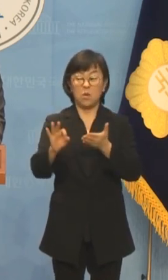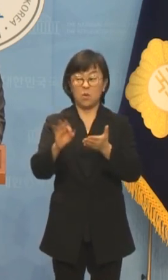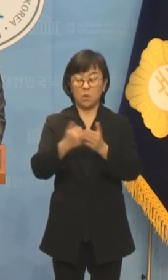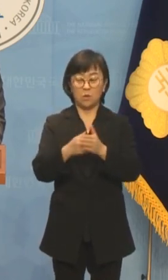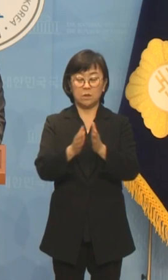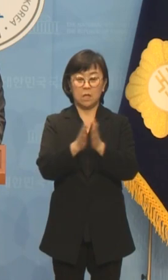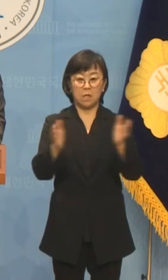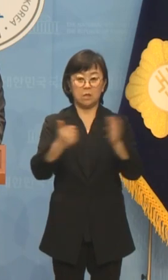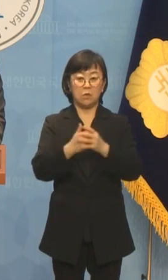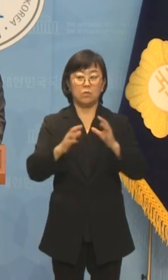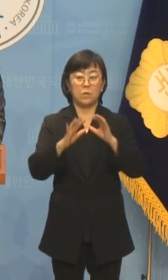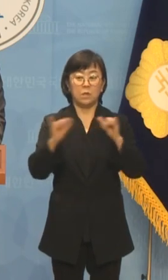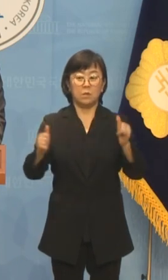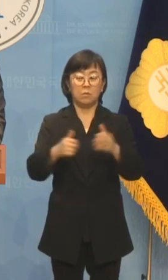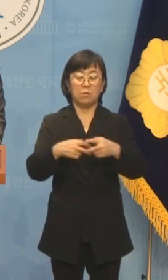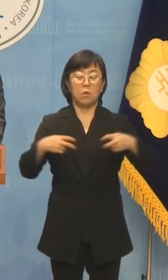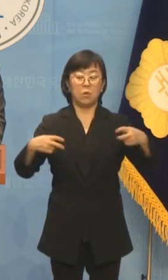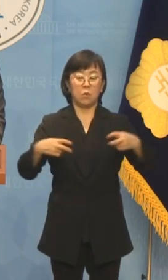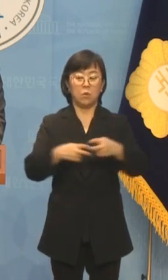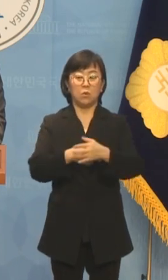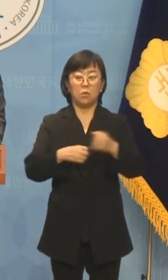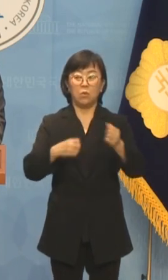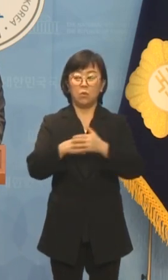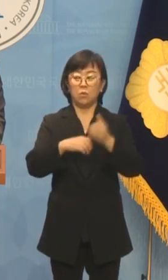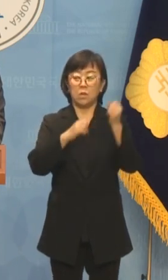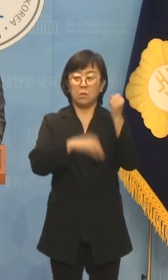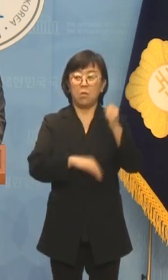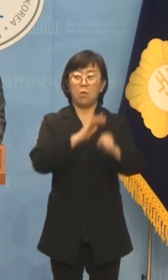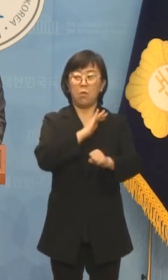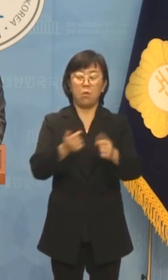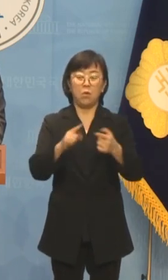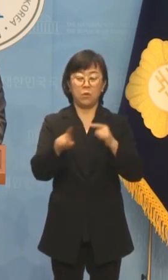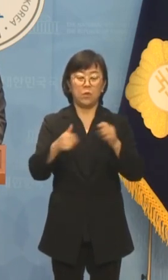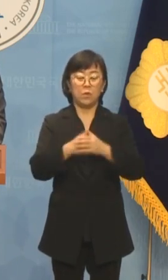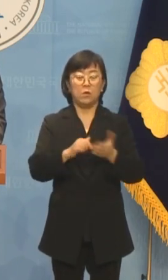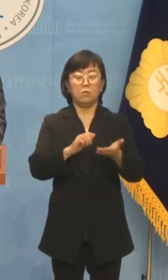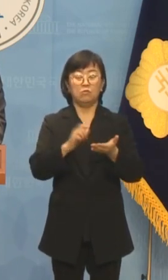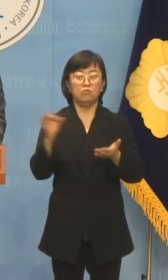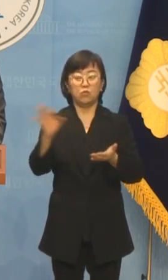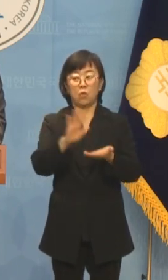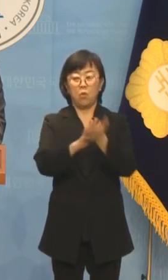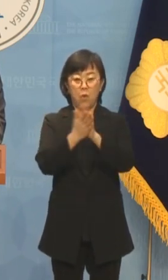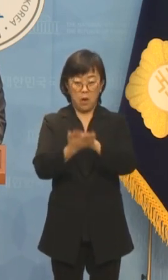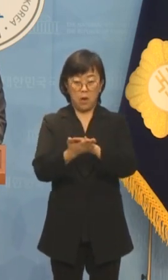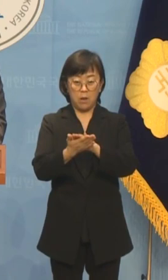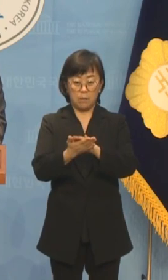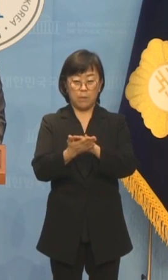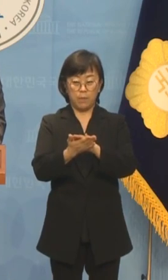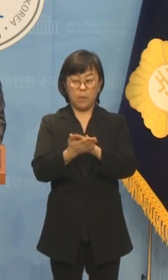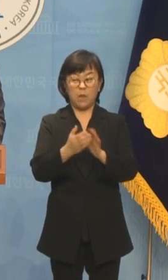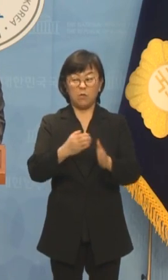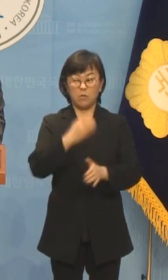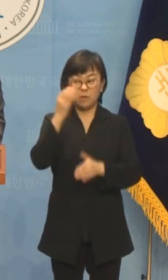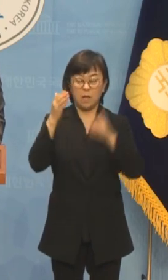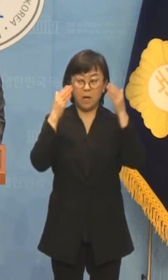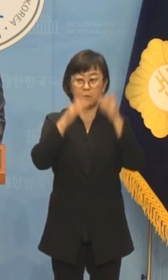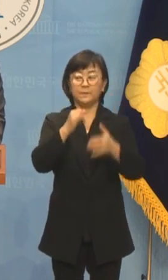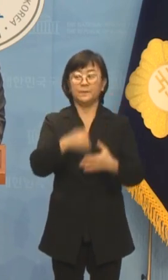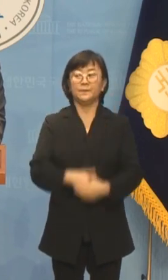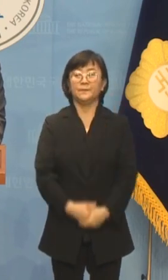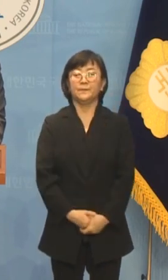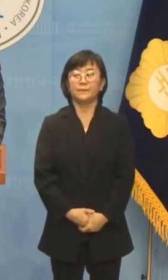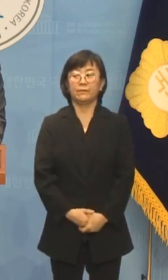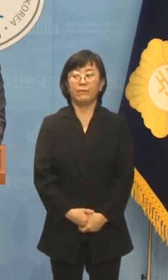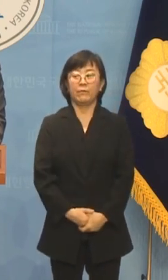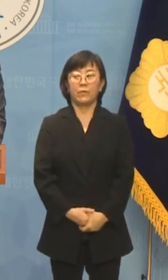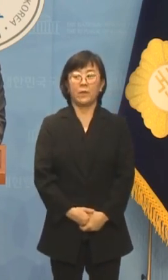모든 국민의 교통기본권 보장을 위한 대중교통 무료화라는 원대한 이상을 향하고 있습니다.